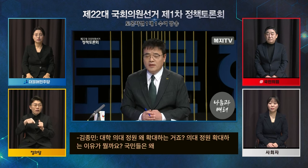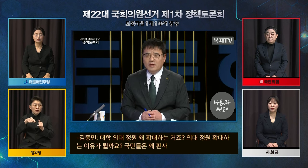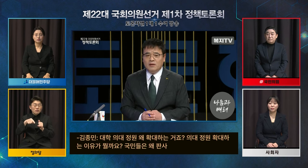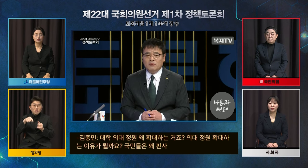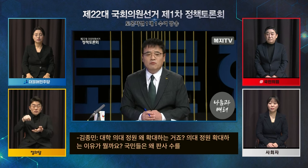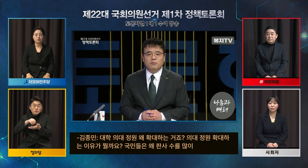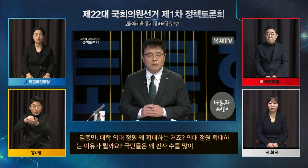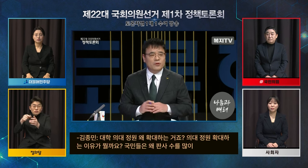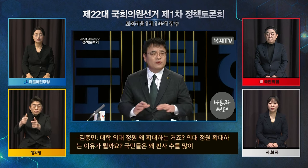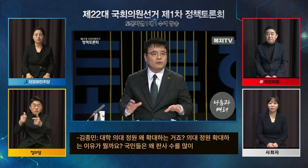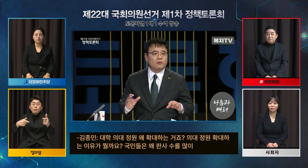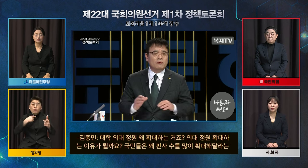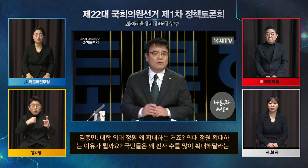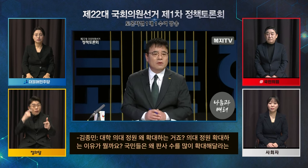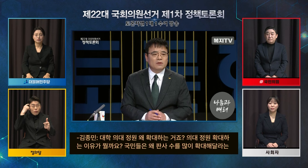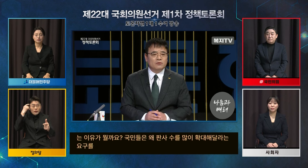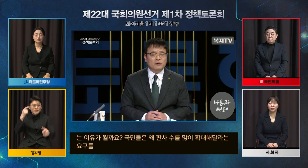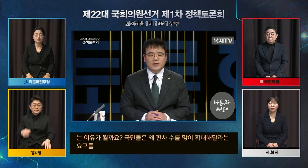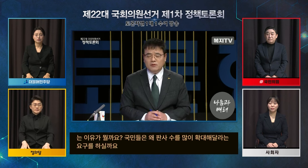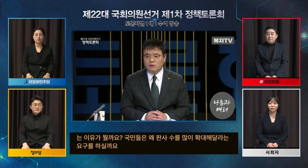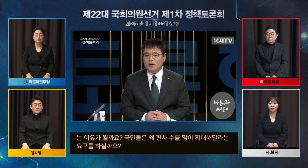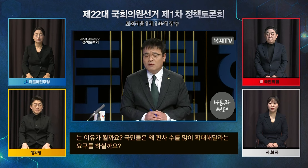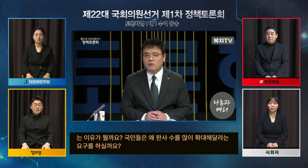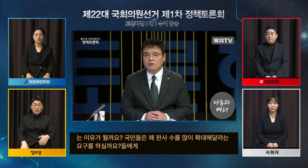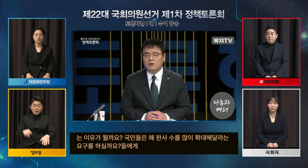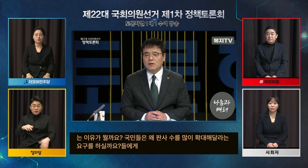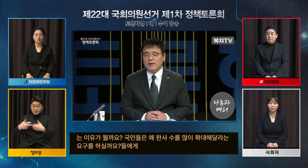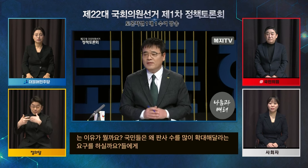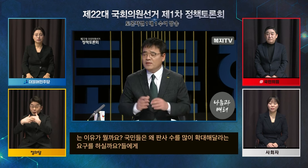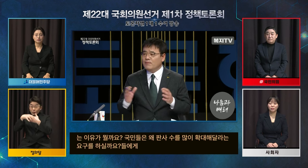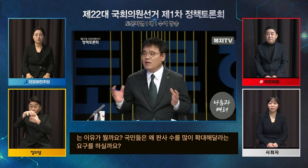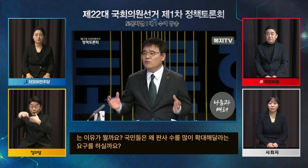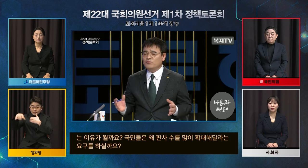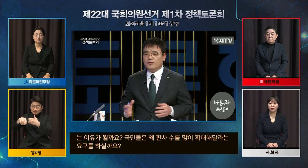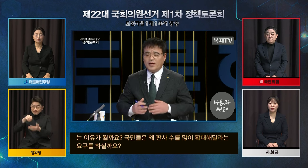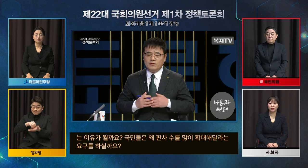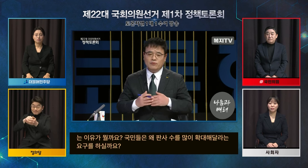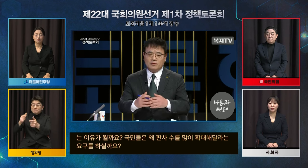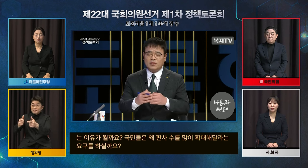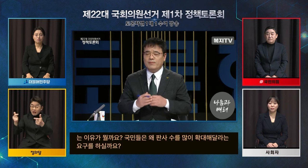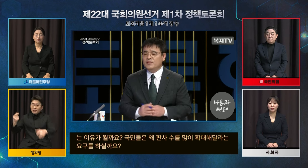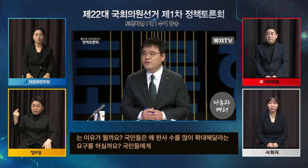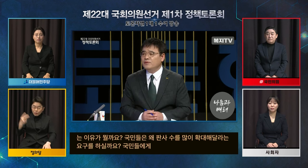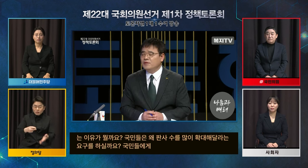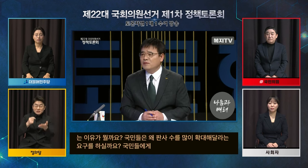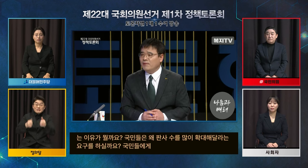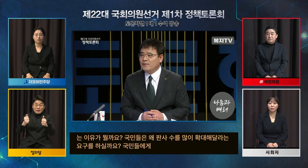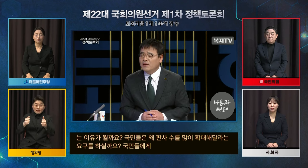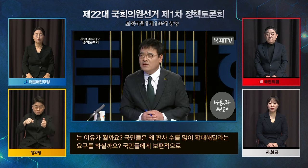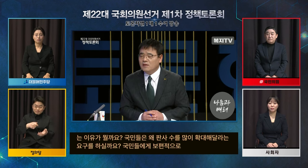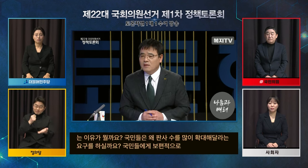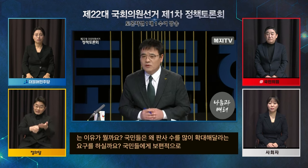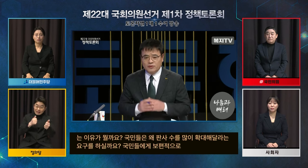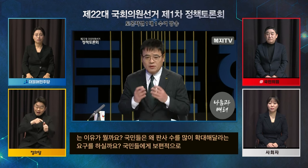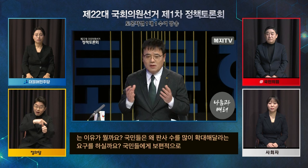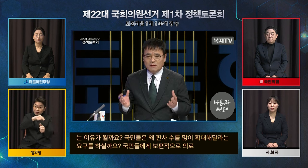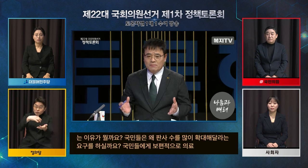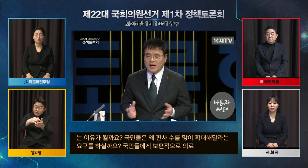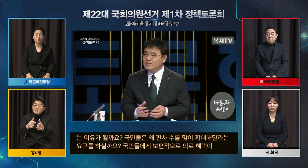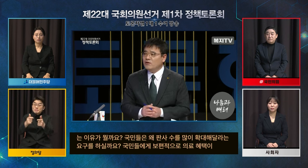국민들에게 더욱더 보편적으로 의료 혜택이 돌아가고 판사들이 많음으로써 계속 재판이 지연되는 것을 반대하기,